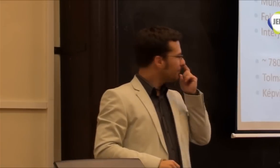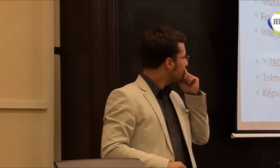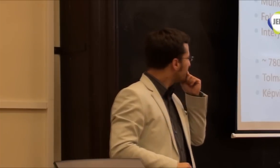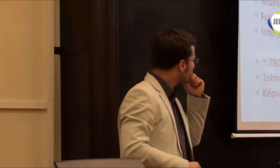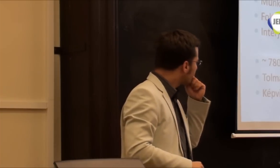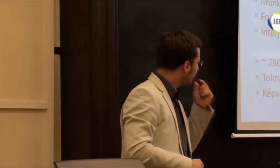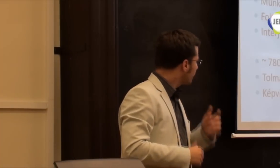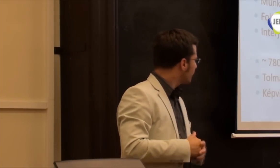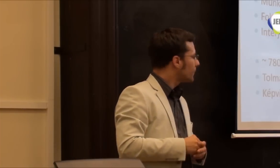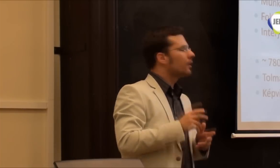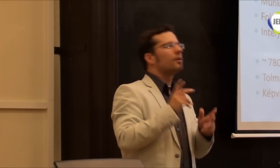érdekes.